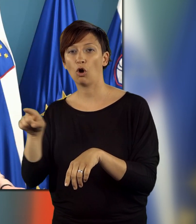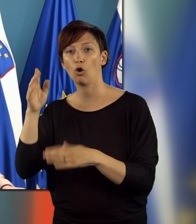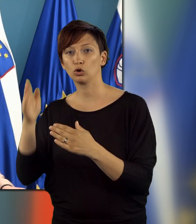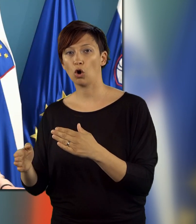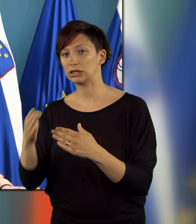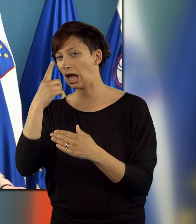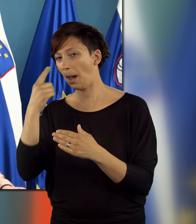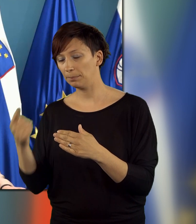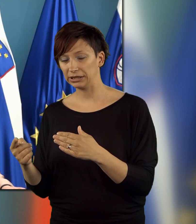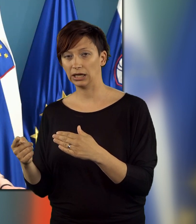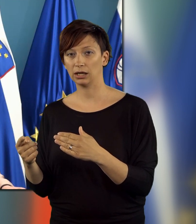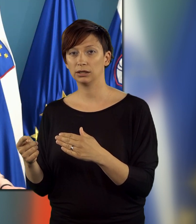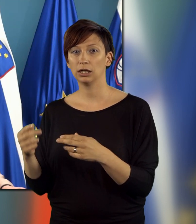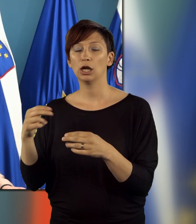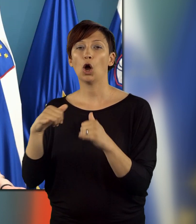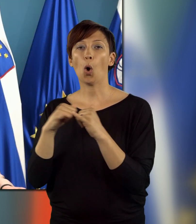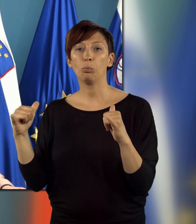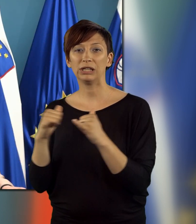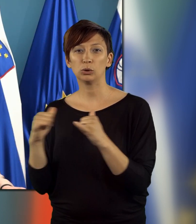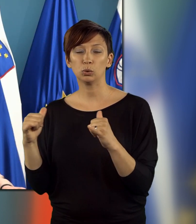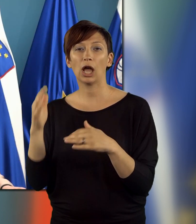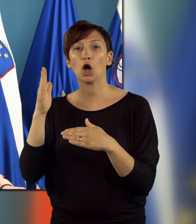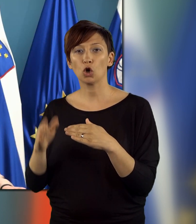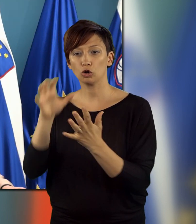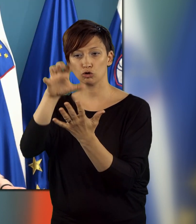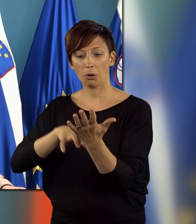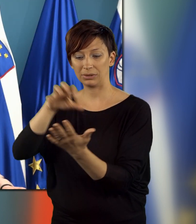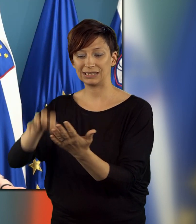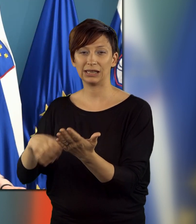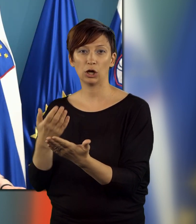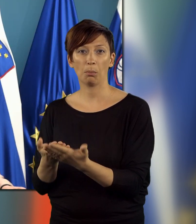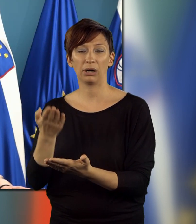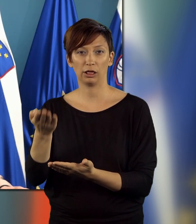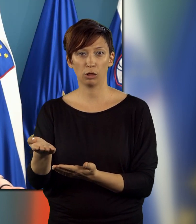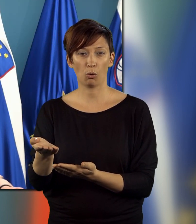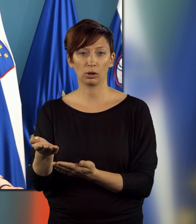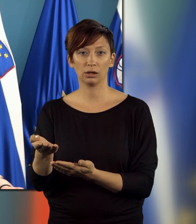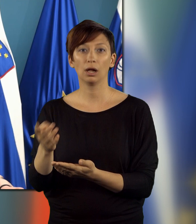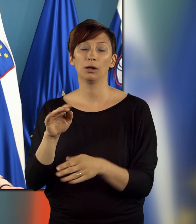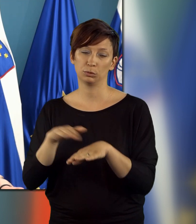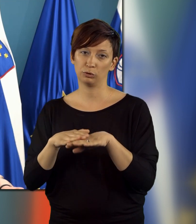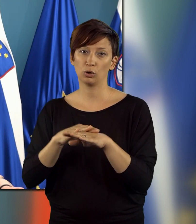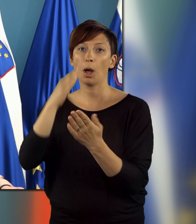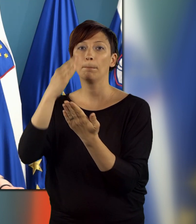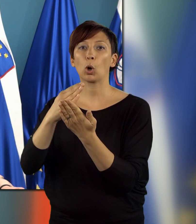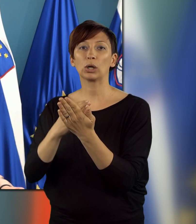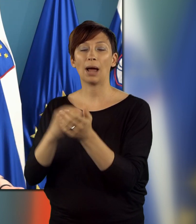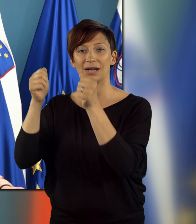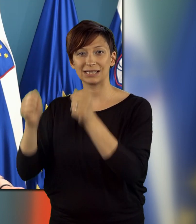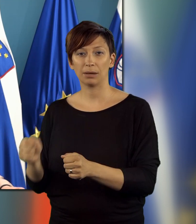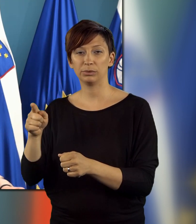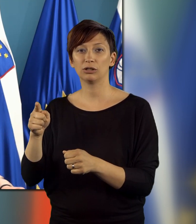konca aprila oblikuje končno besedilo predloga, programa stabilnosti